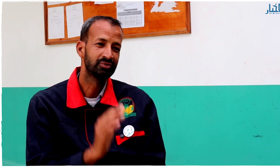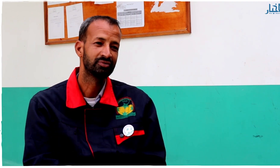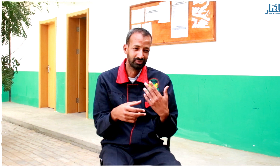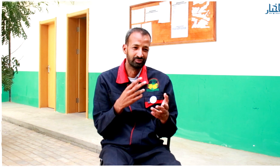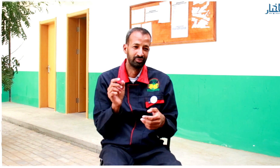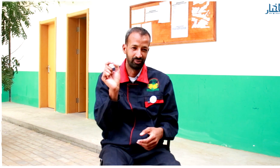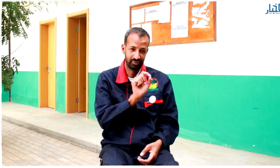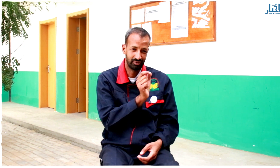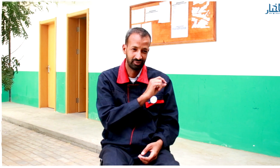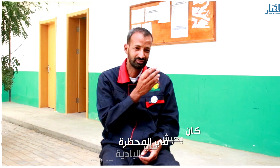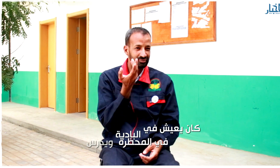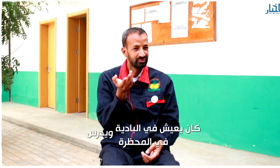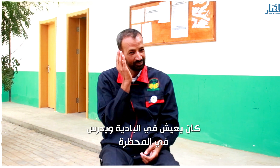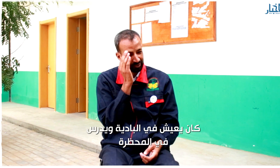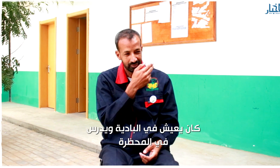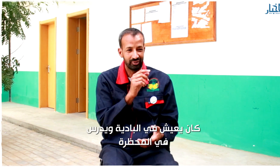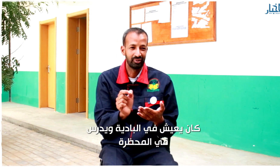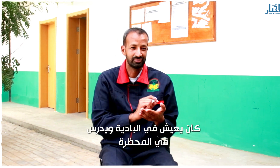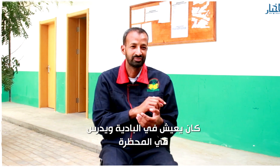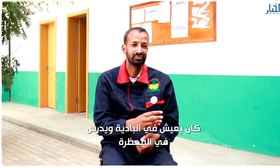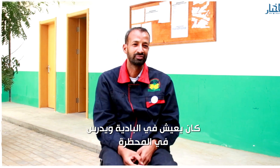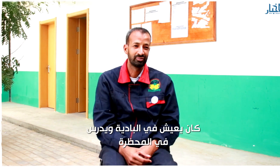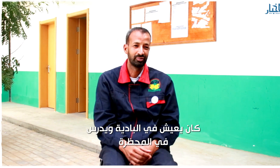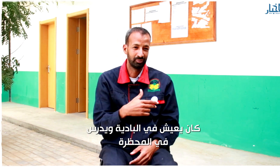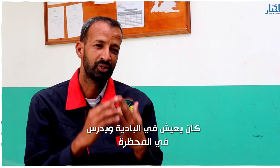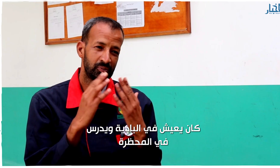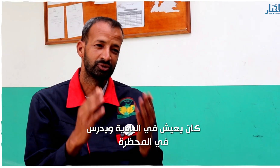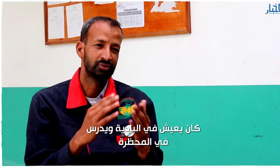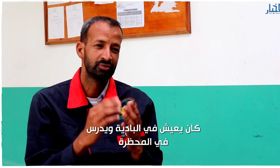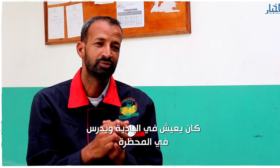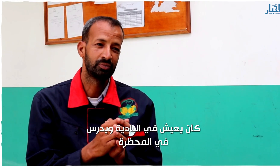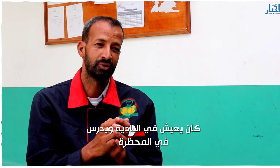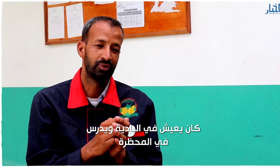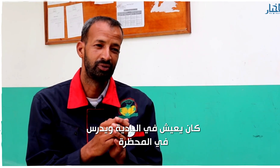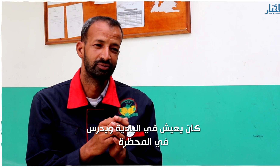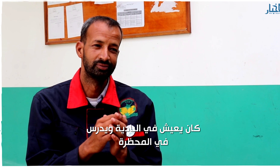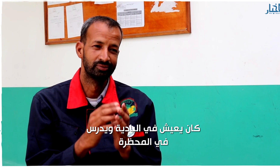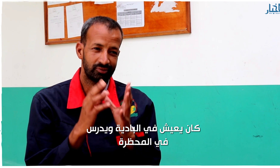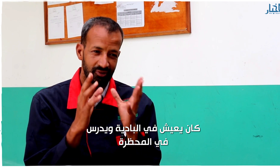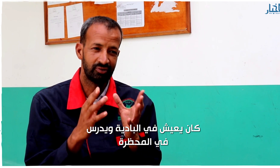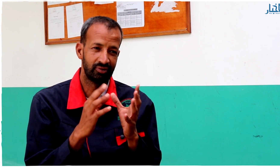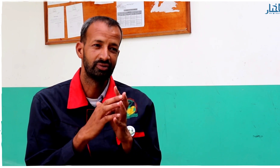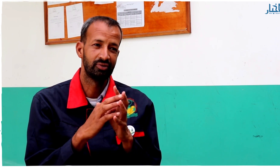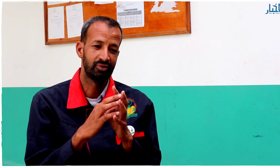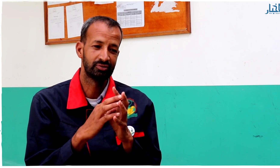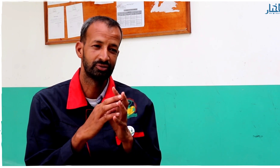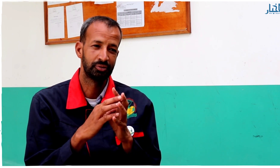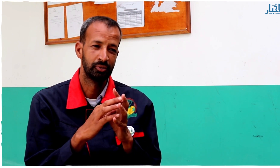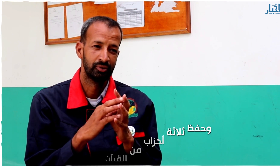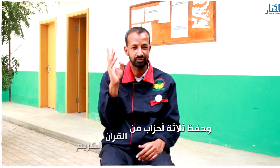وقال انه كان صغره كان صغر بادي كان يقرا هي وقال اصلا كان يقرا قران